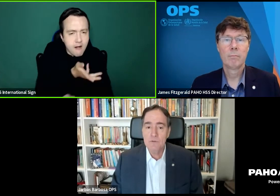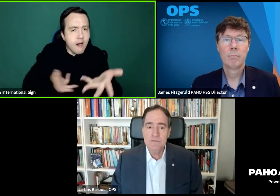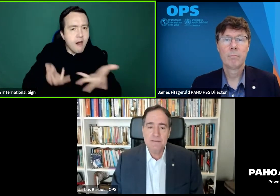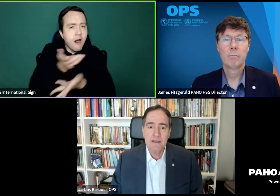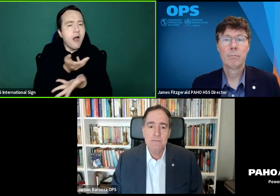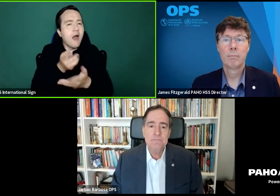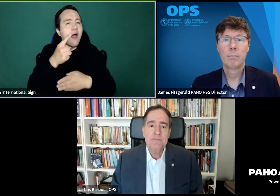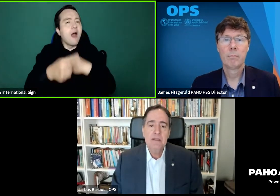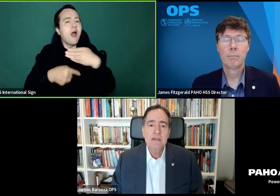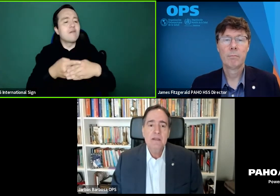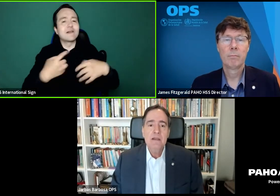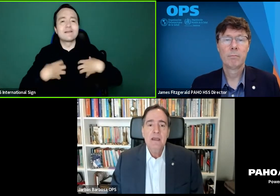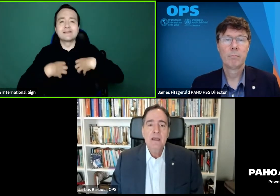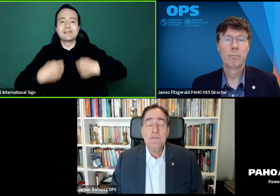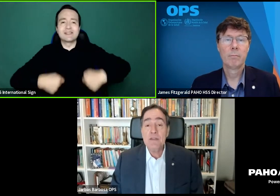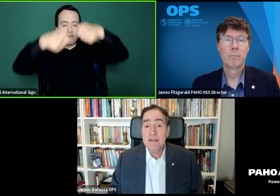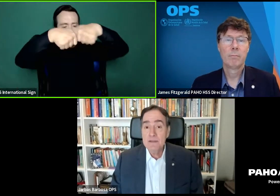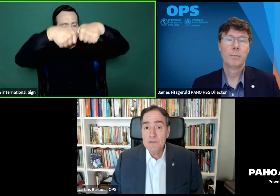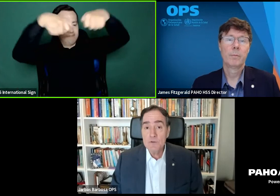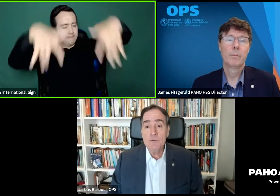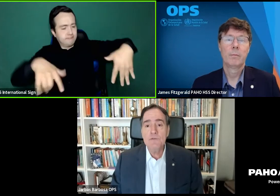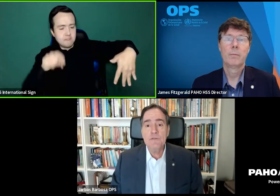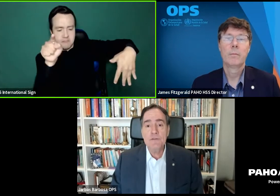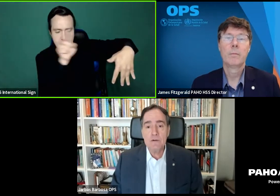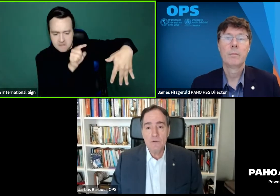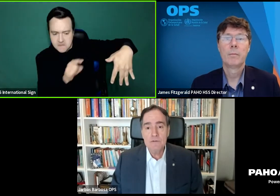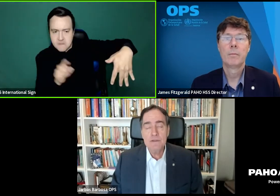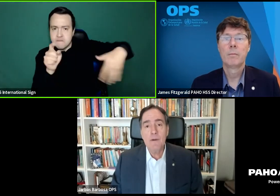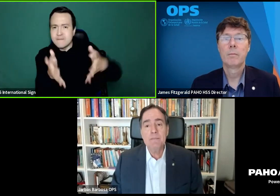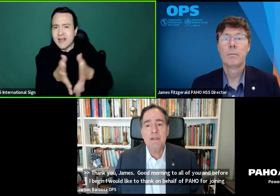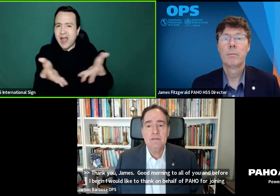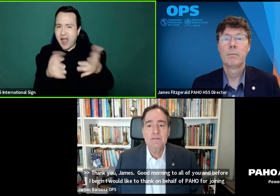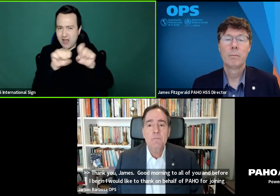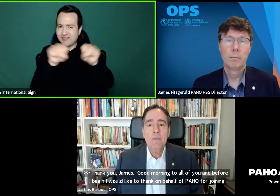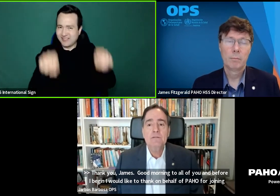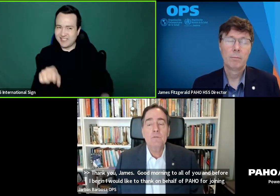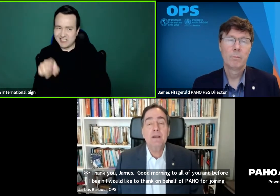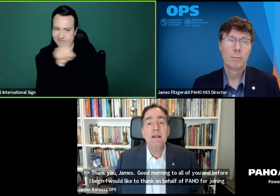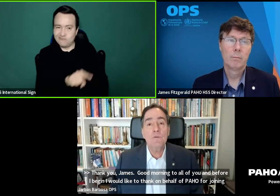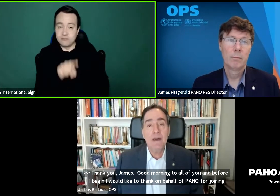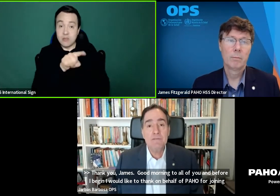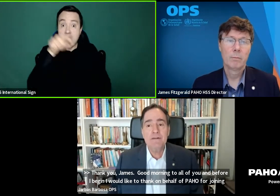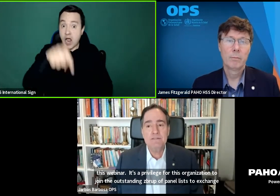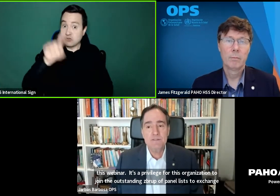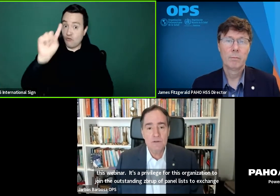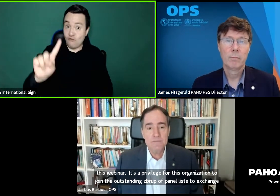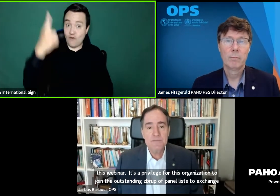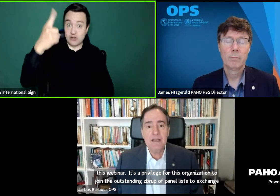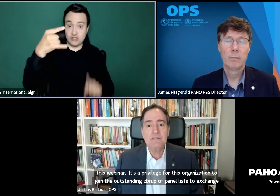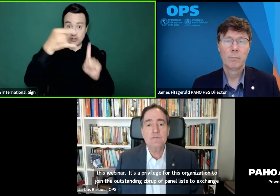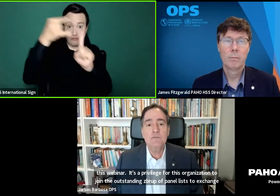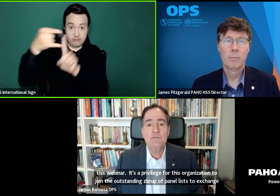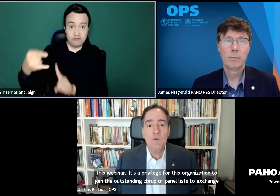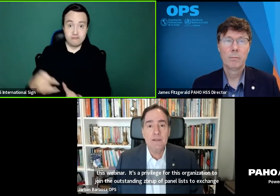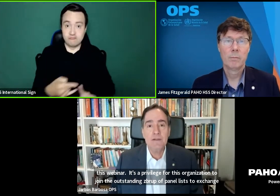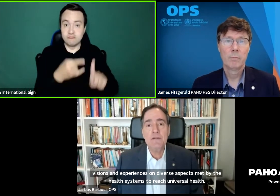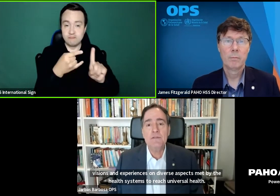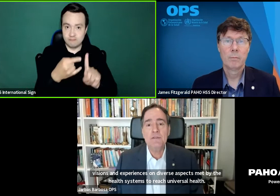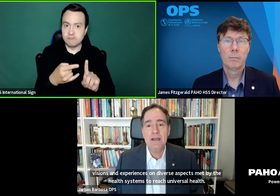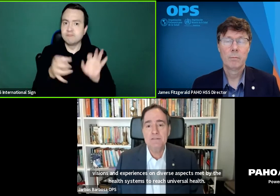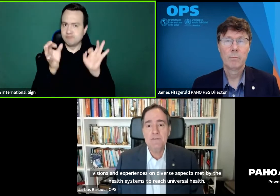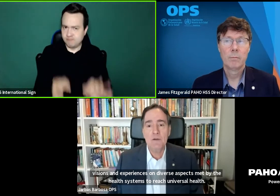la salud universal. Ese es el inicio de un ciclo de webinars sobre la nueva versión de las